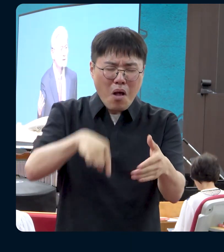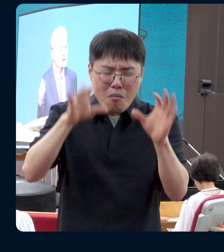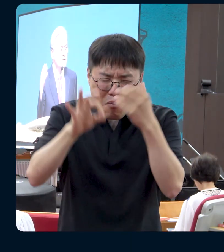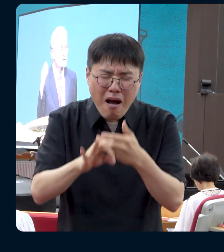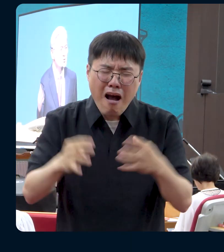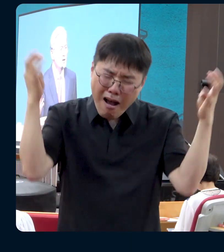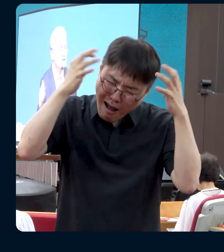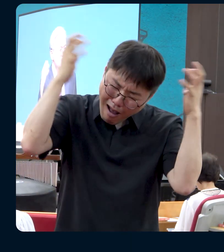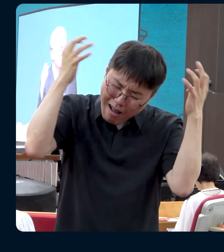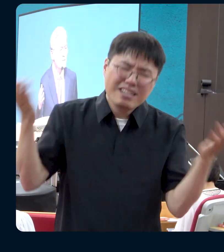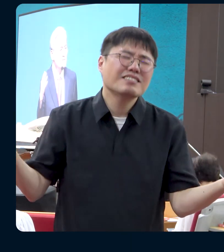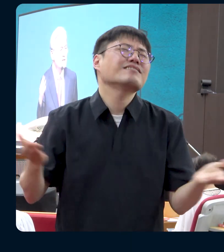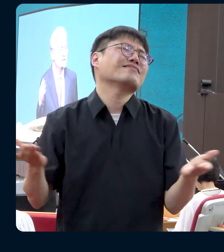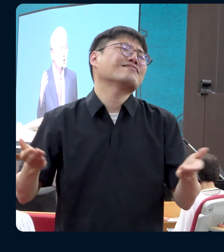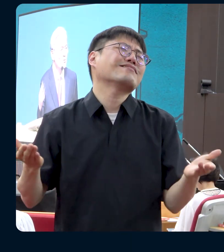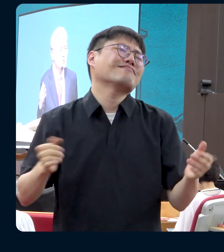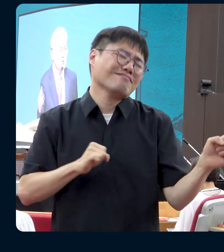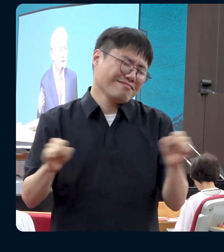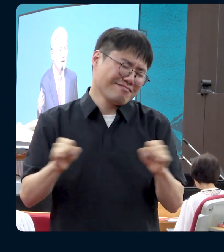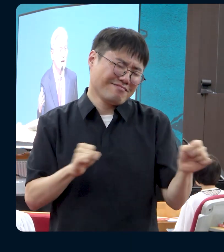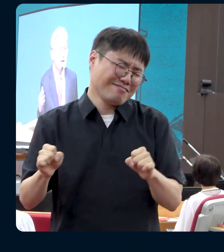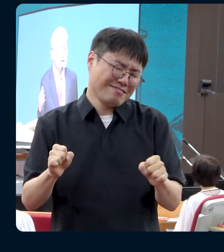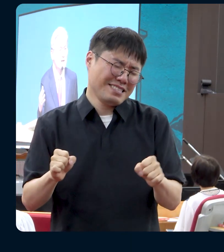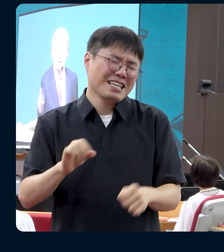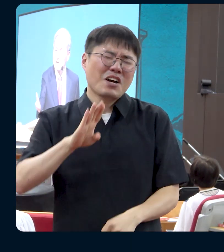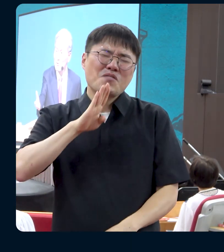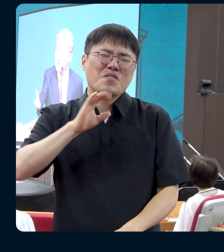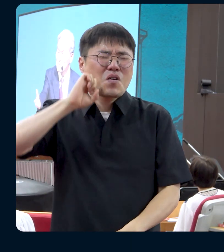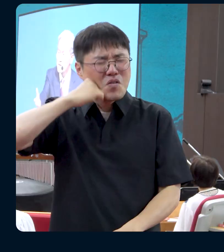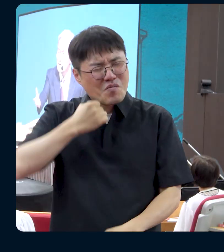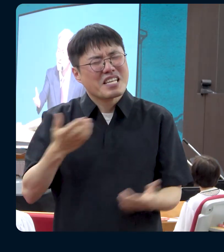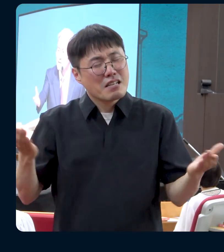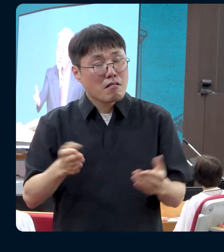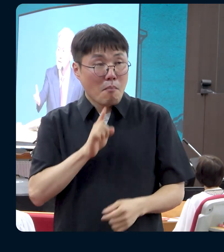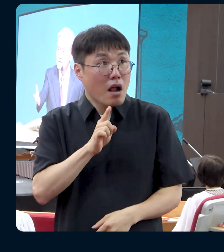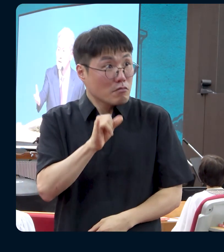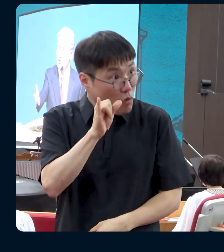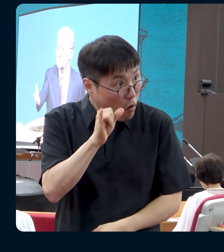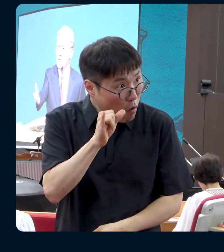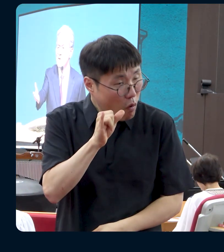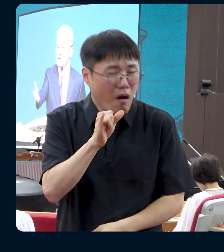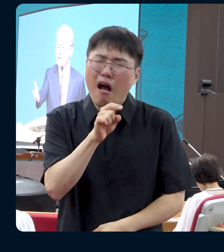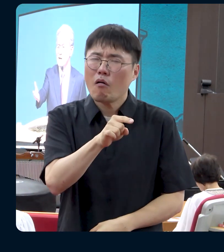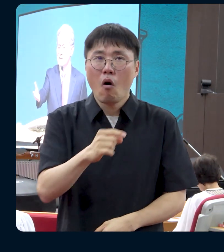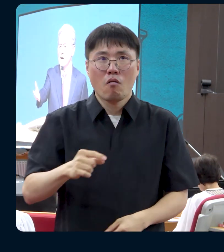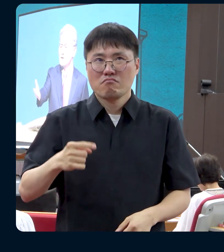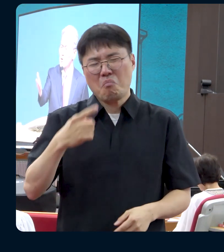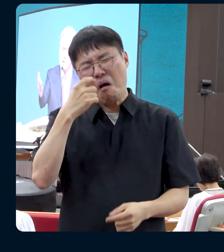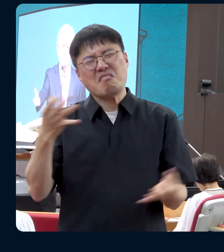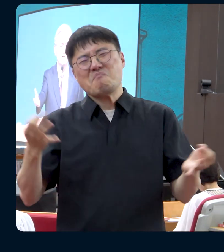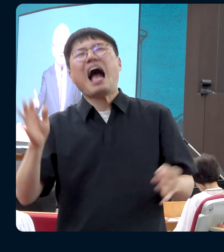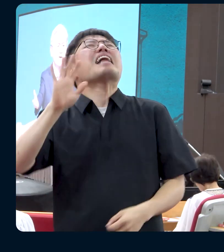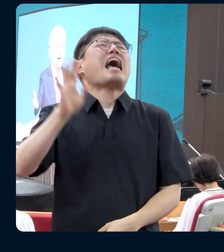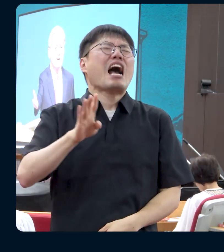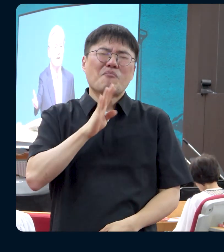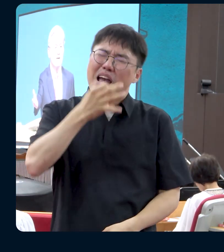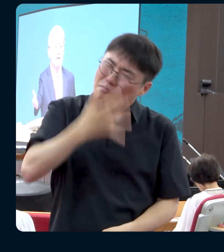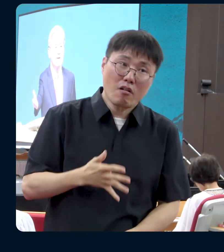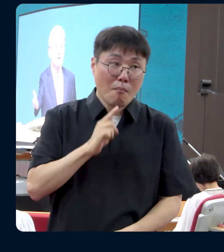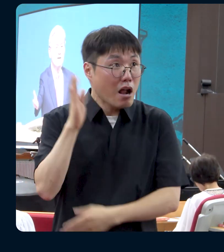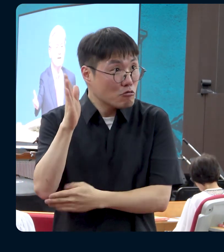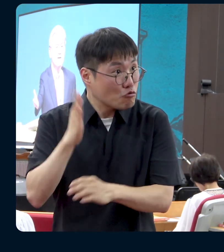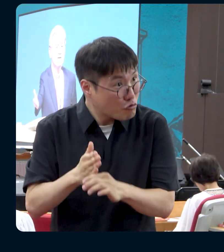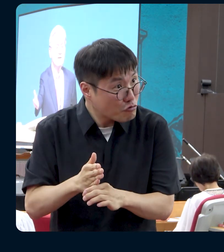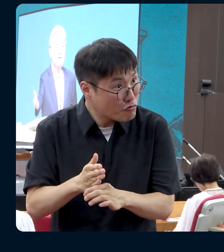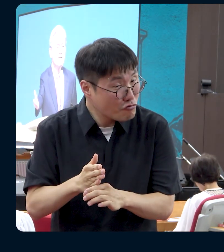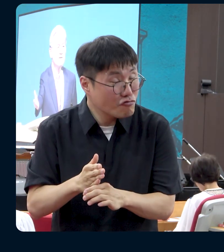정말 고생스러운 일종의 3D 업종이다, 그 얘기하고 있습니까? 이거 폼나는 일 아니야, 이거 정말 힘든 거야,